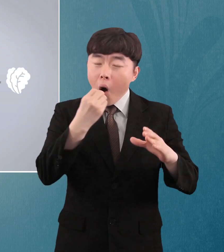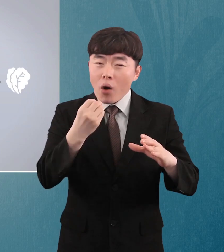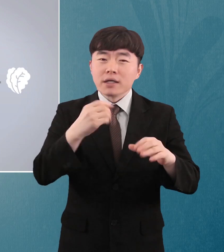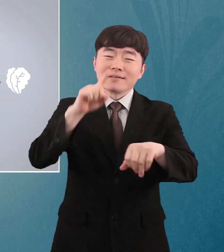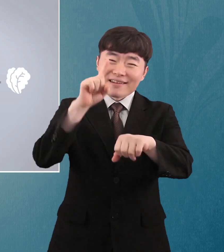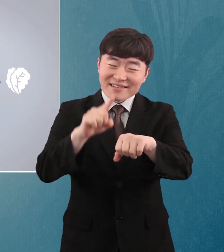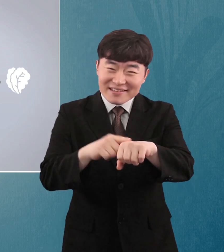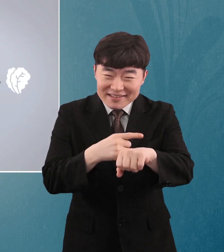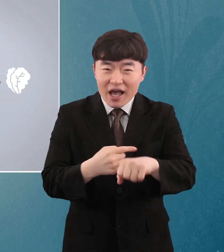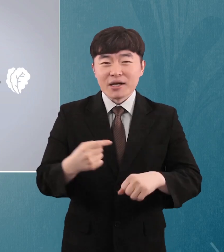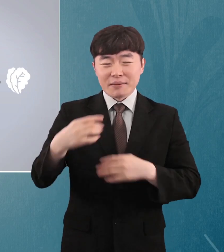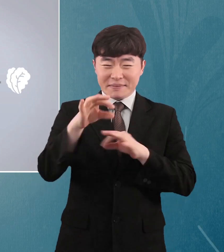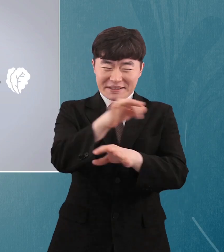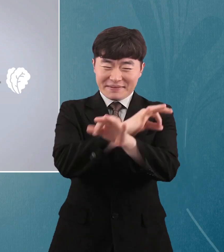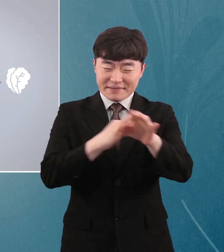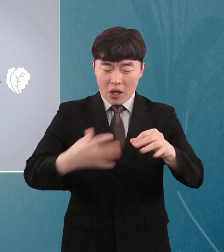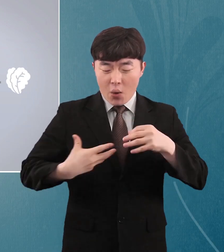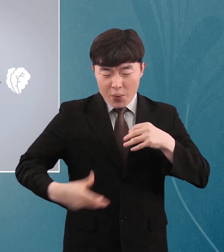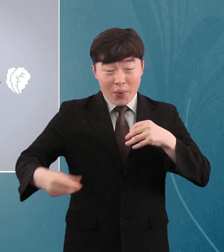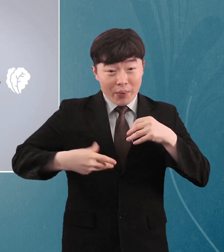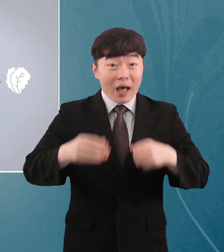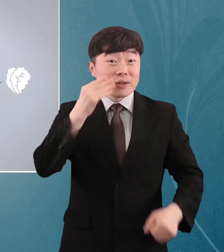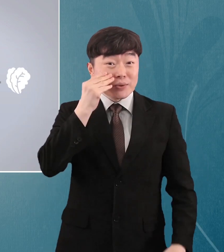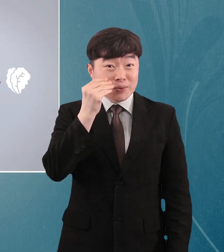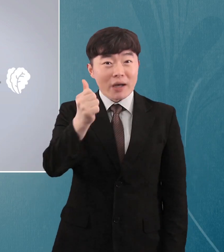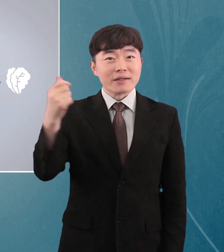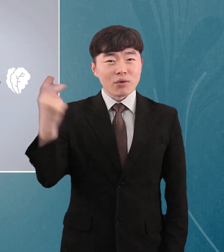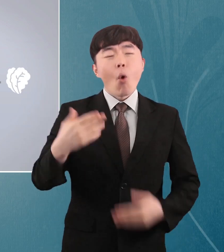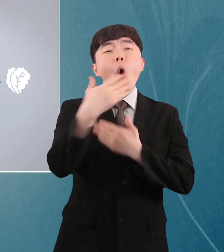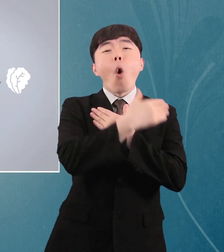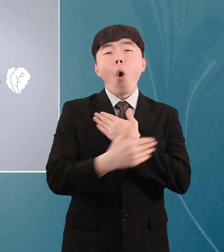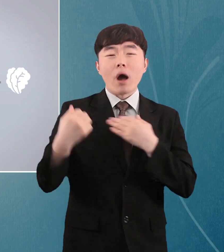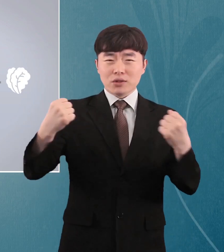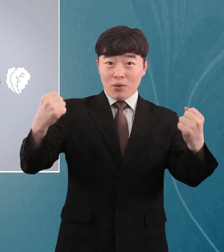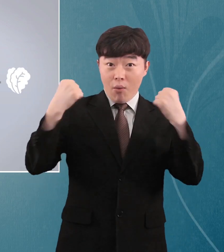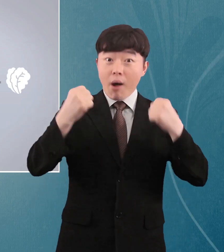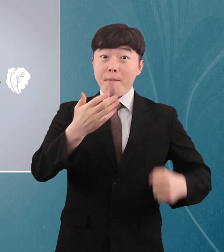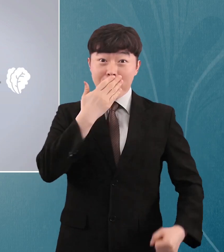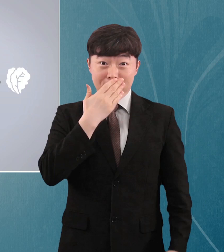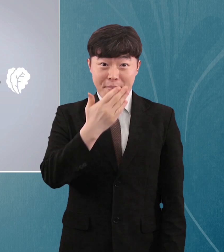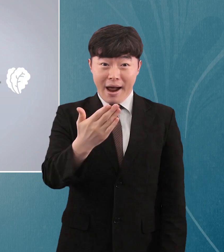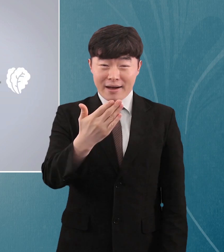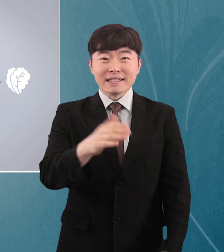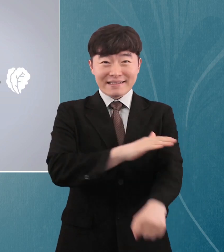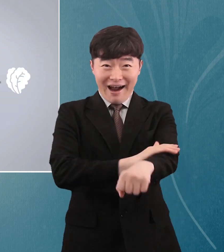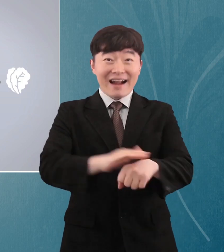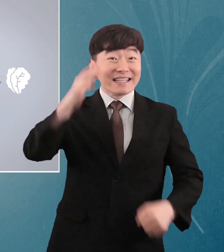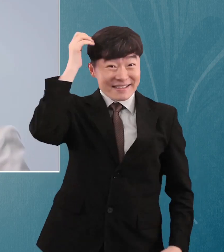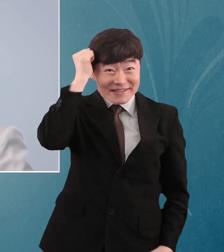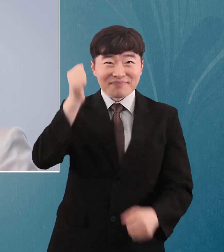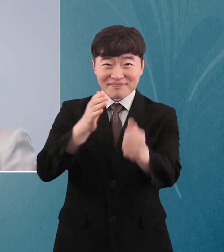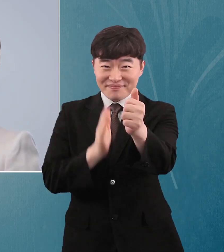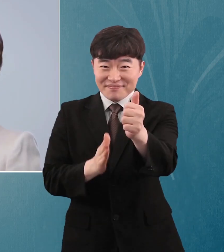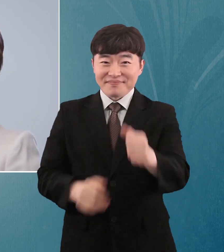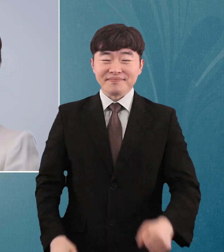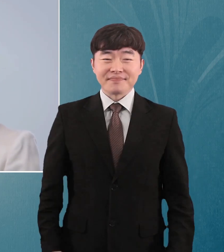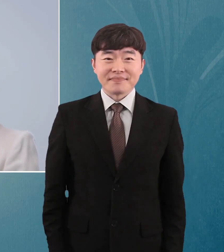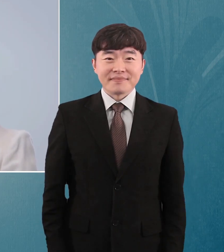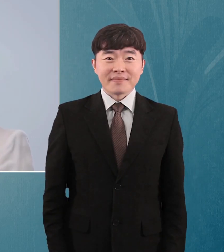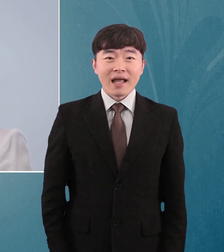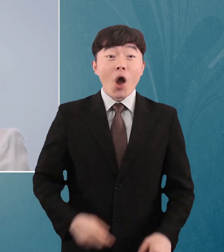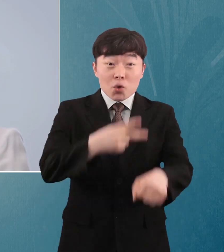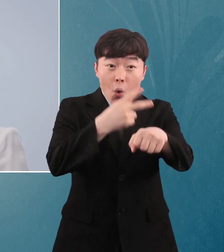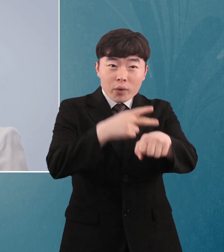섭취하면 미세먼지를 배출하고 건강 피해를 줄이는 데 효과가 있으니 꼭 참고해 주세요. 네,